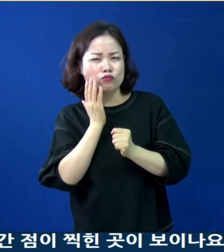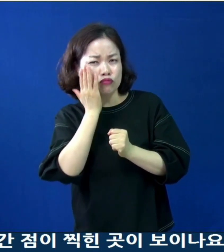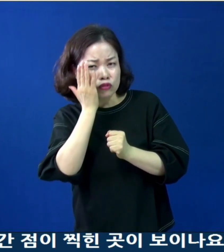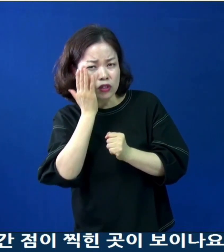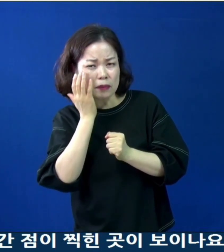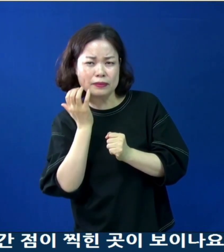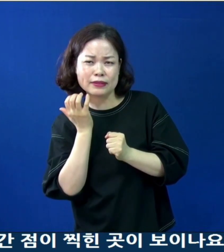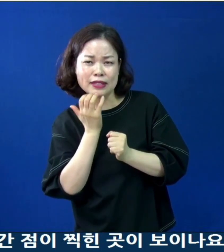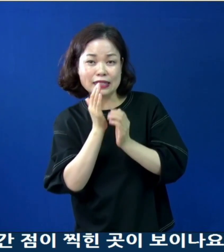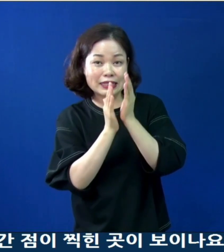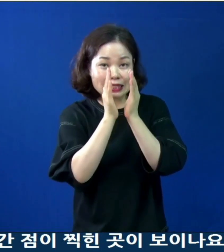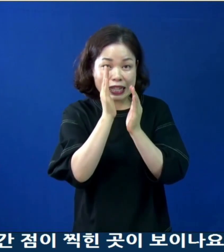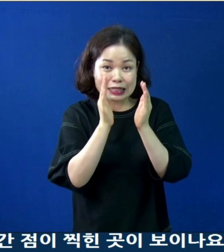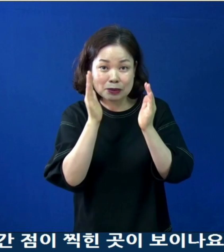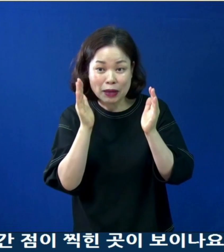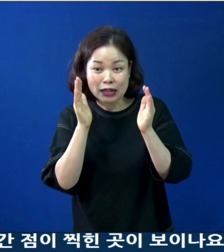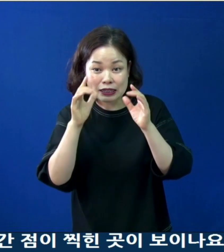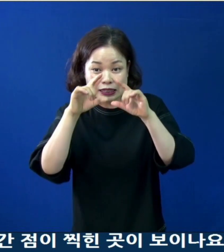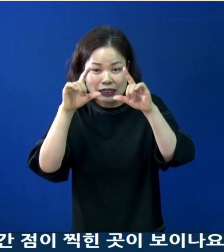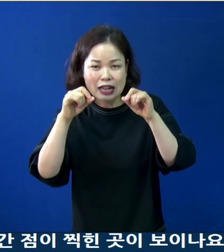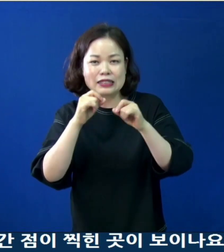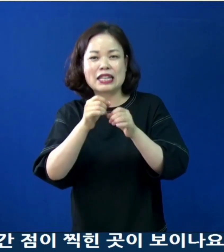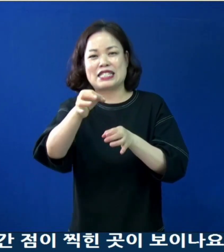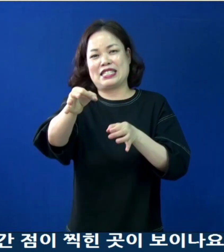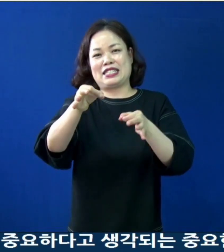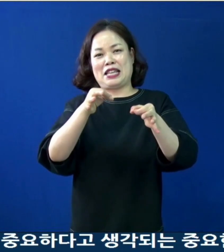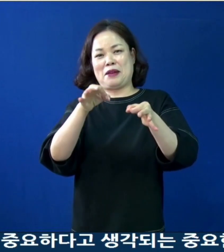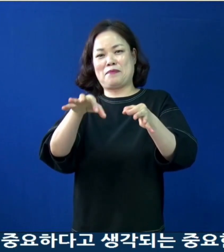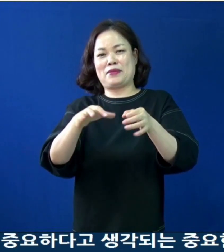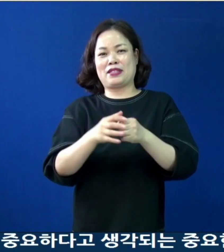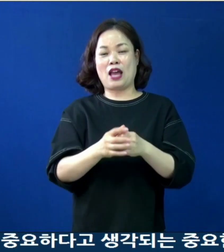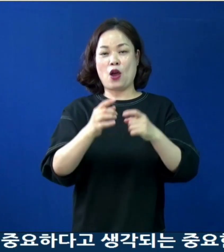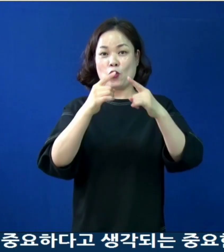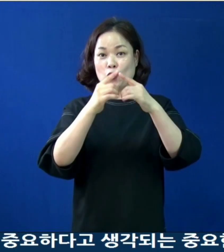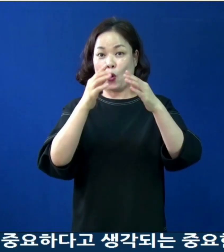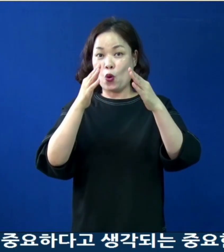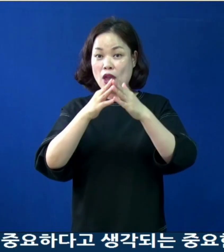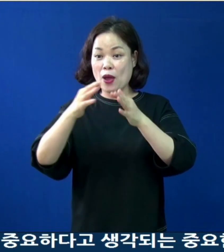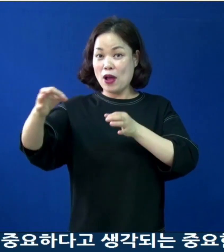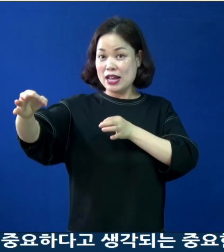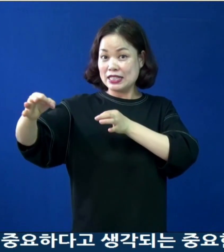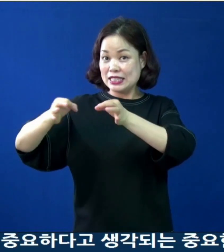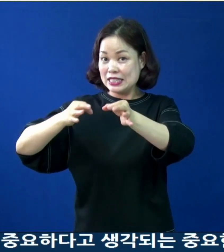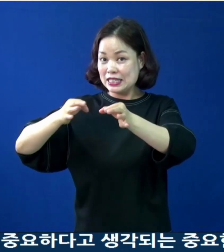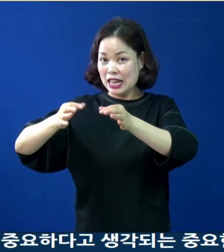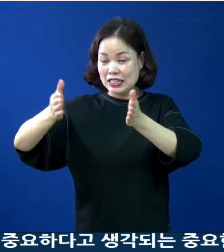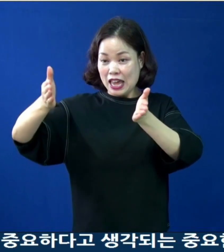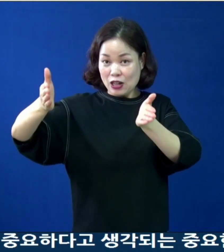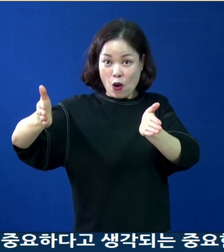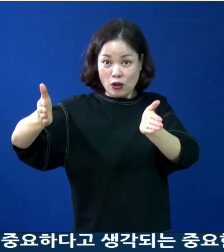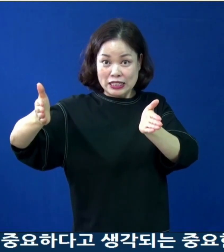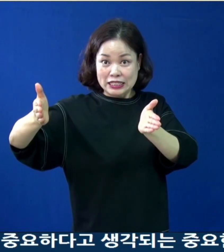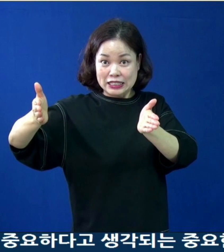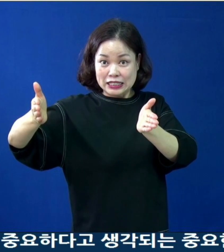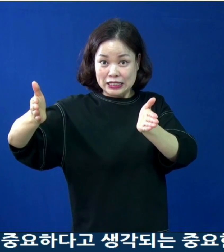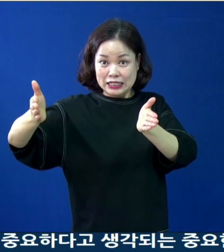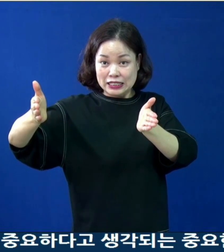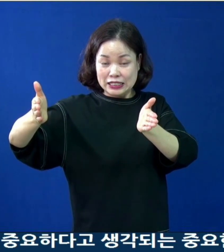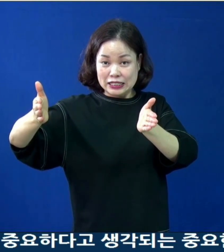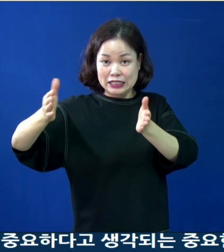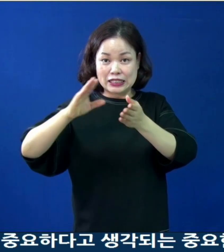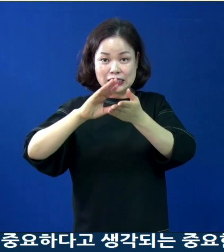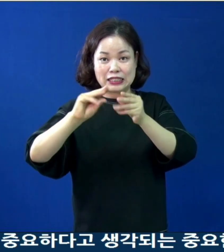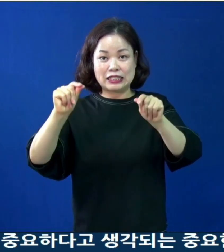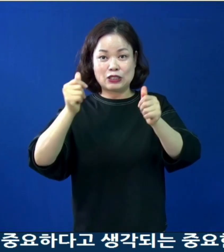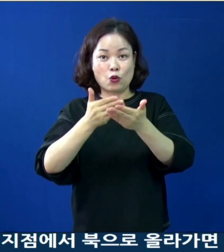보입니까? 잔디밭처럼 보이는 사각형, 거기가 시장입니다. 그 교회와 시장의 거리를 좀 봐두시라. 그래서 지도를